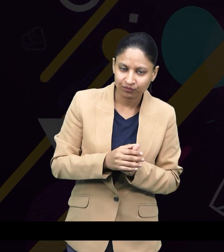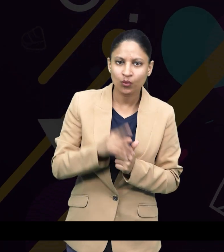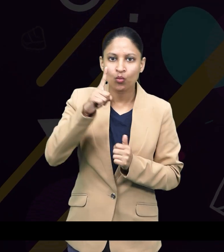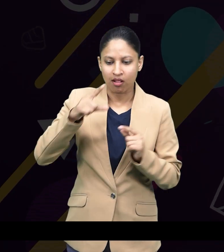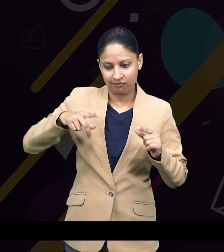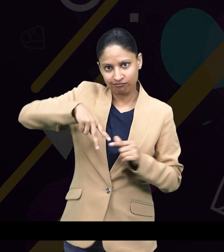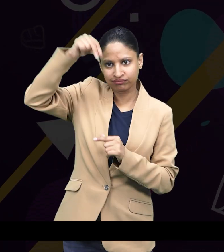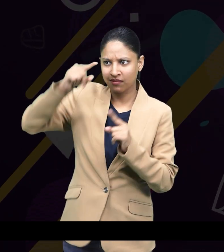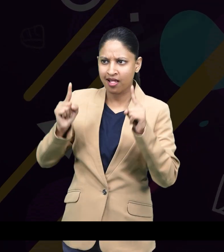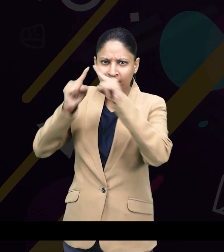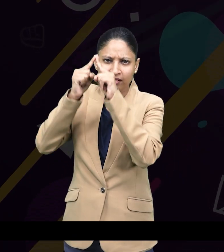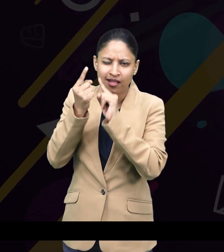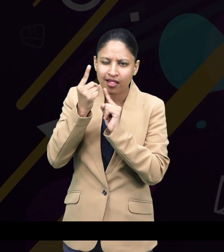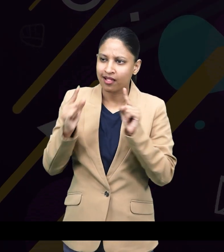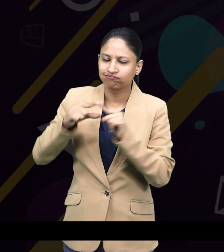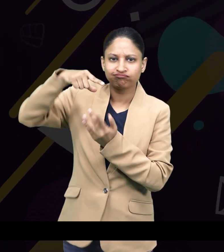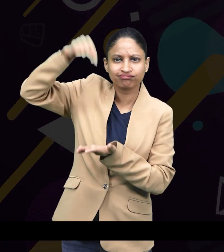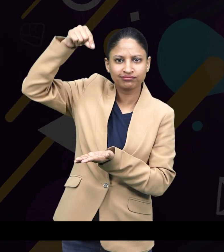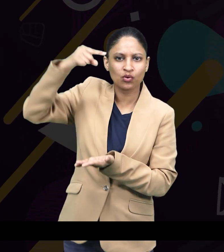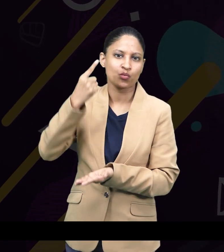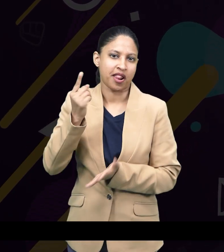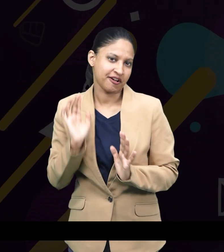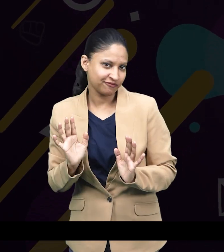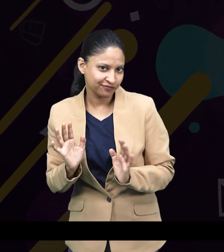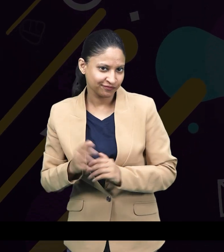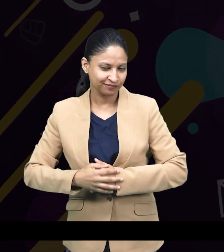एक शीर्ष।